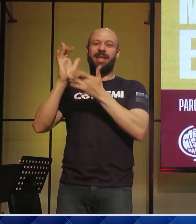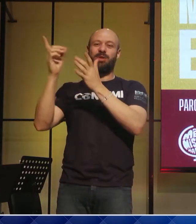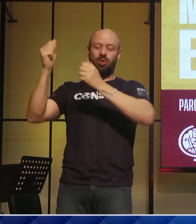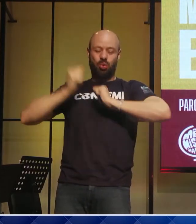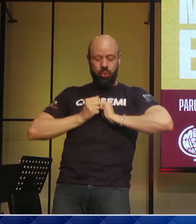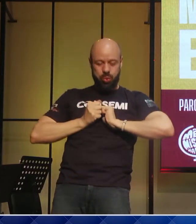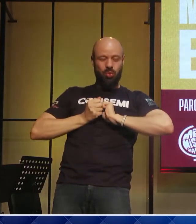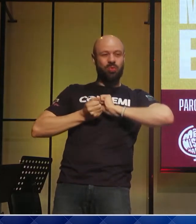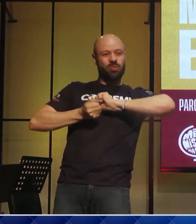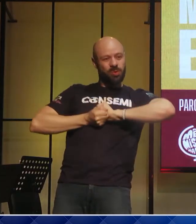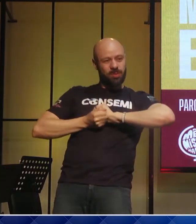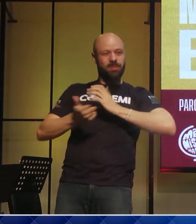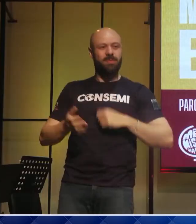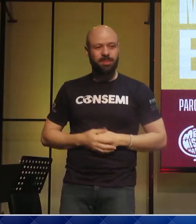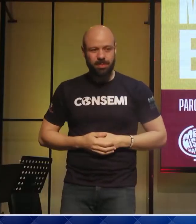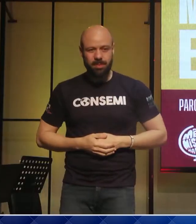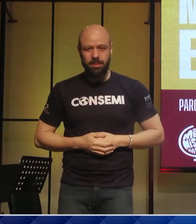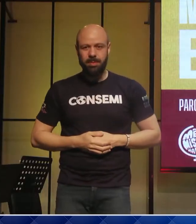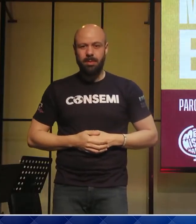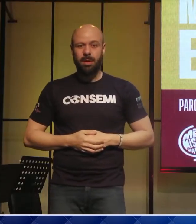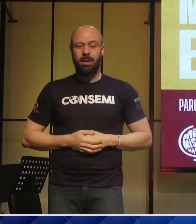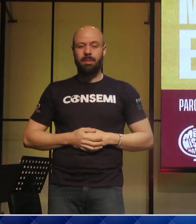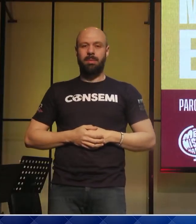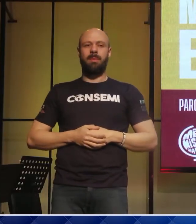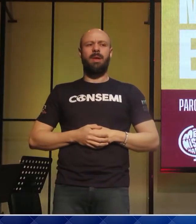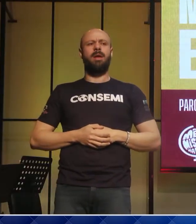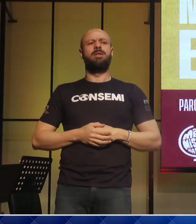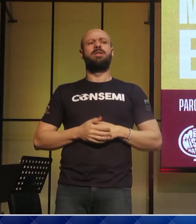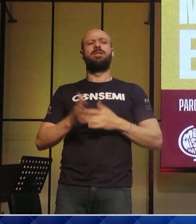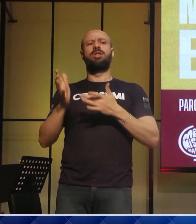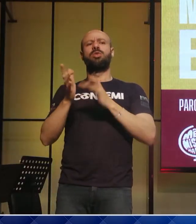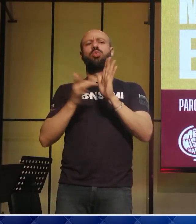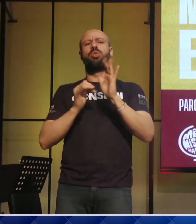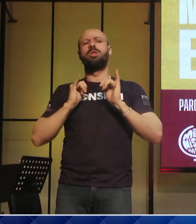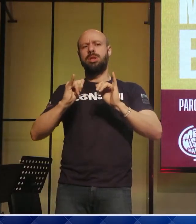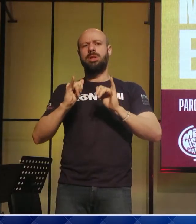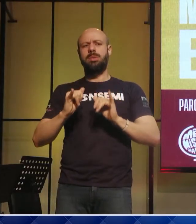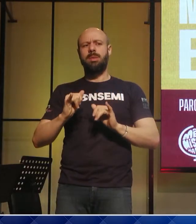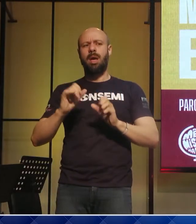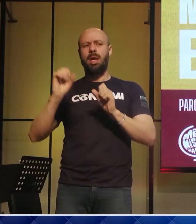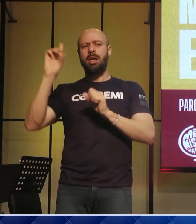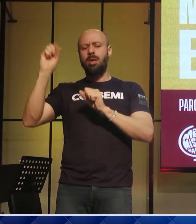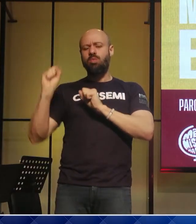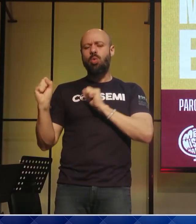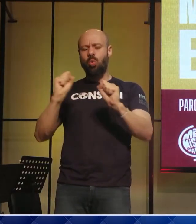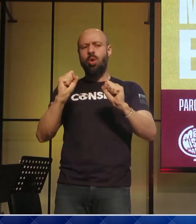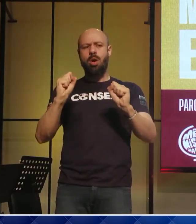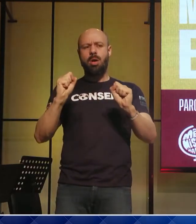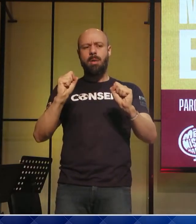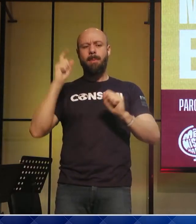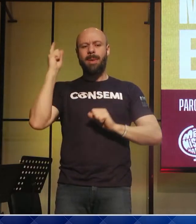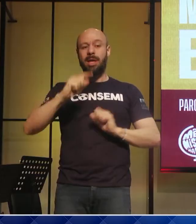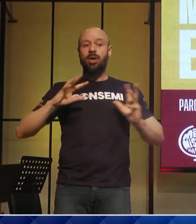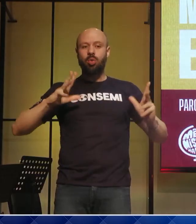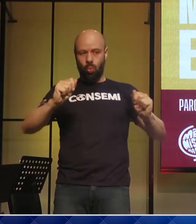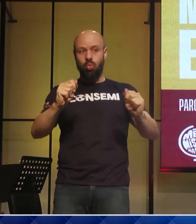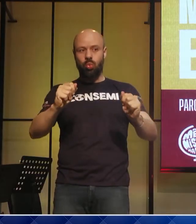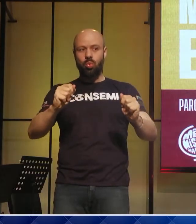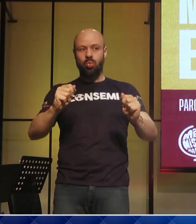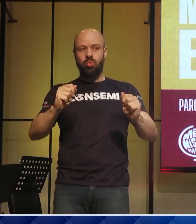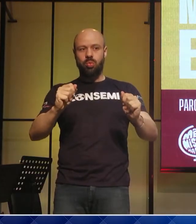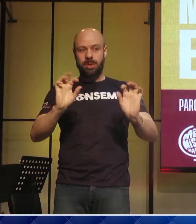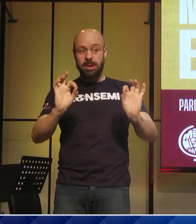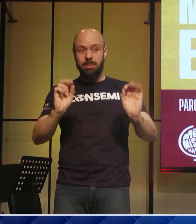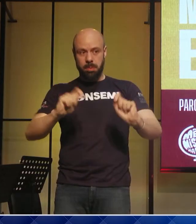assim como lhe deste autoridade sobre toda a humanidade. Eu acho tão engraçado quando a igreja está